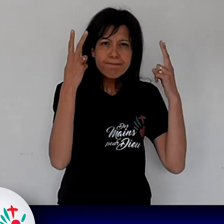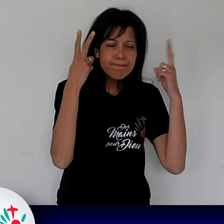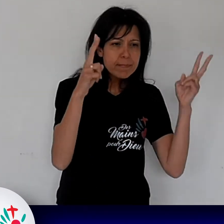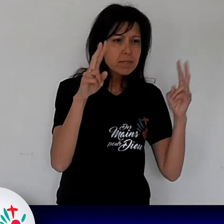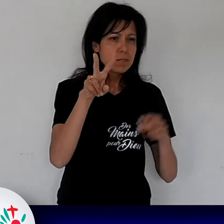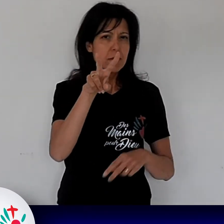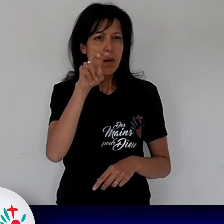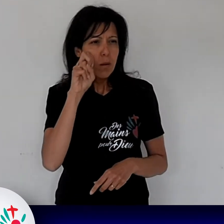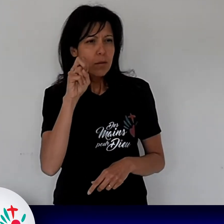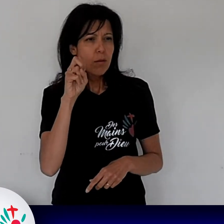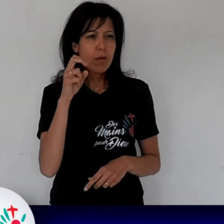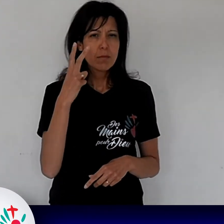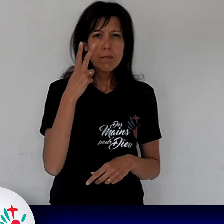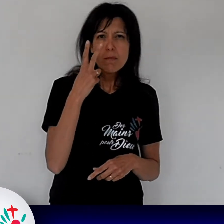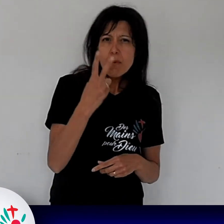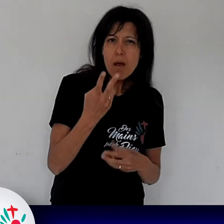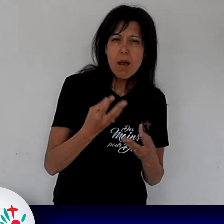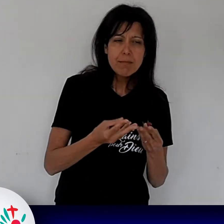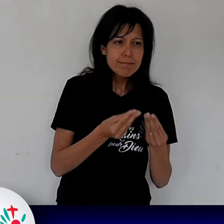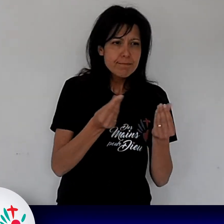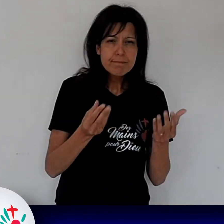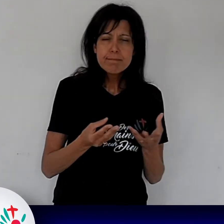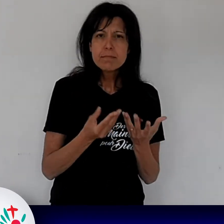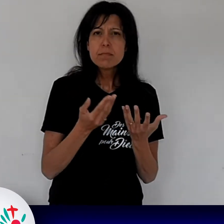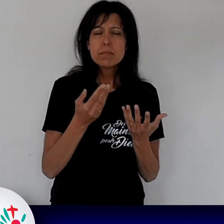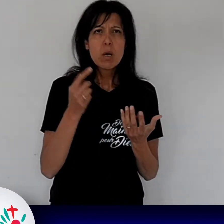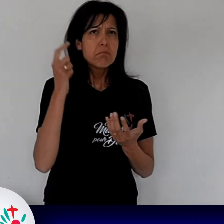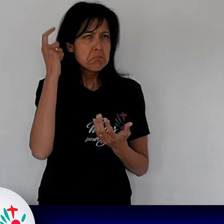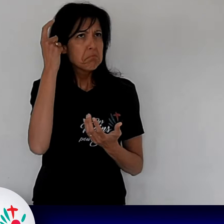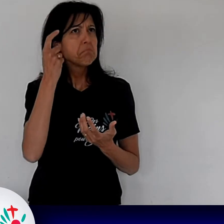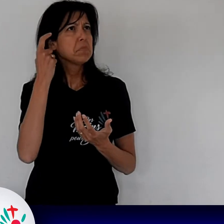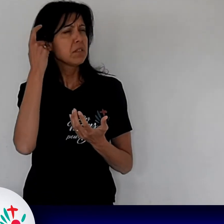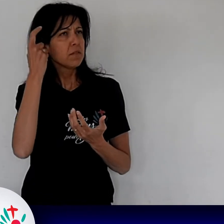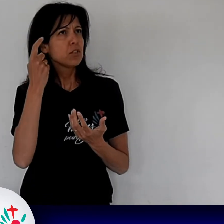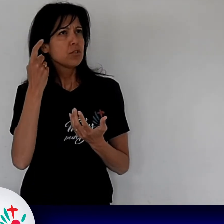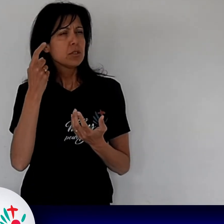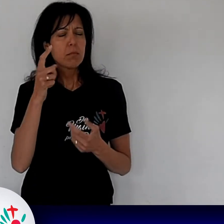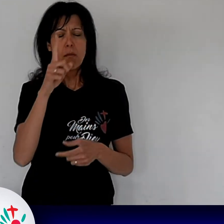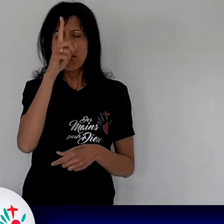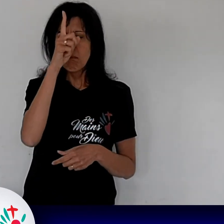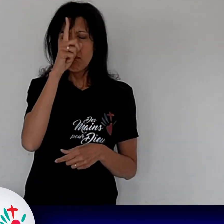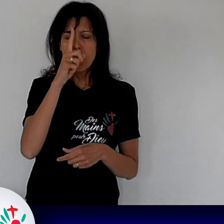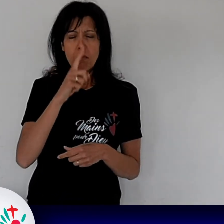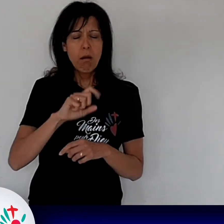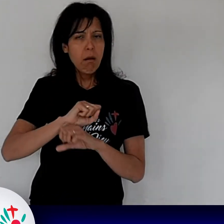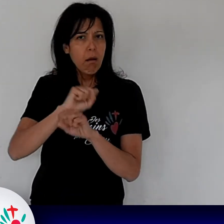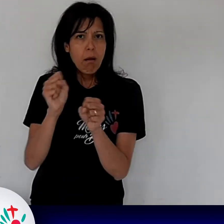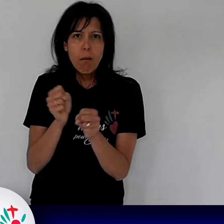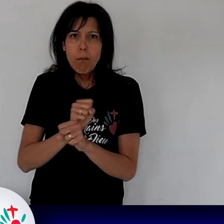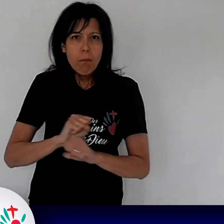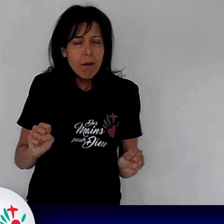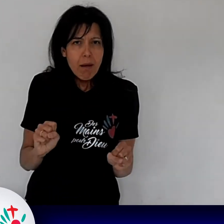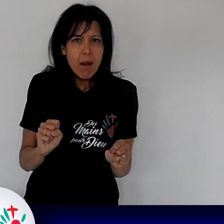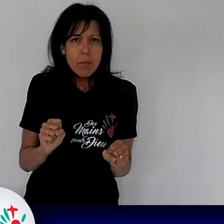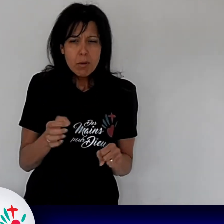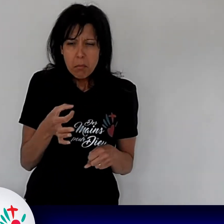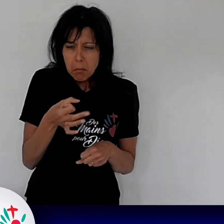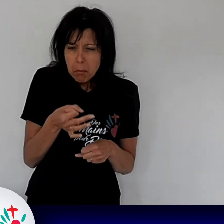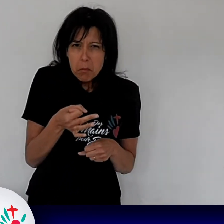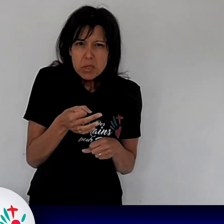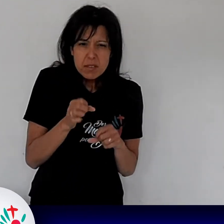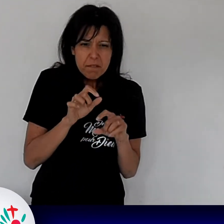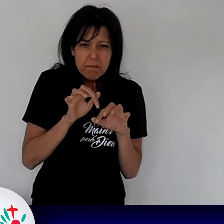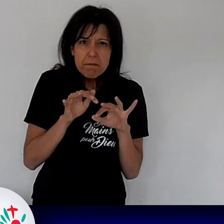réaliser. Et je méditais, je disais, c'est incroyable comment un petit virus a pu arrêter une planète